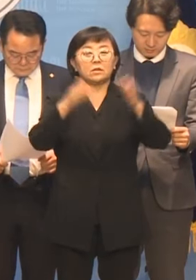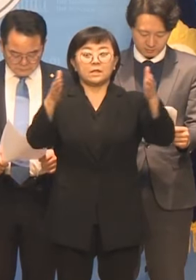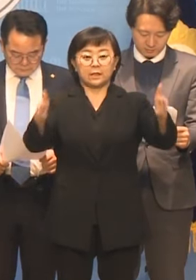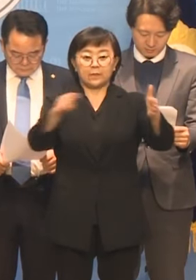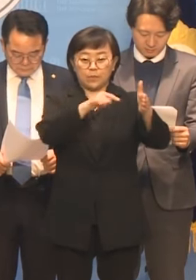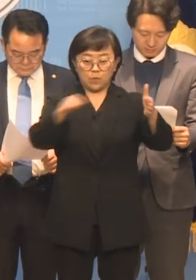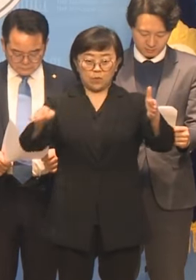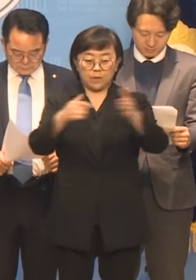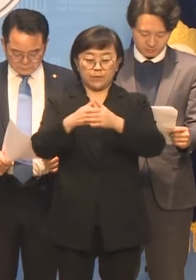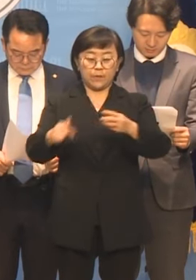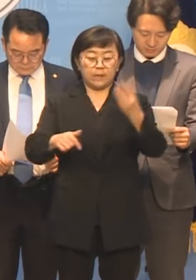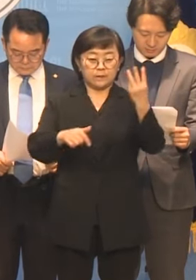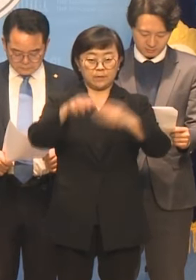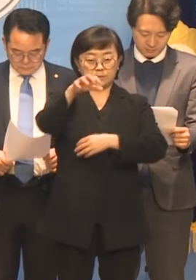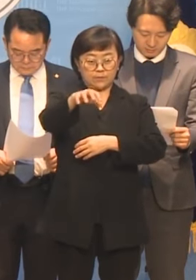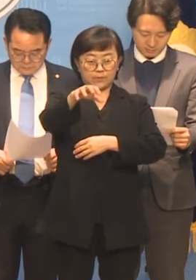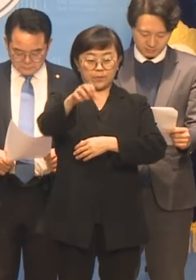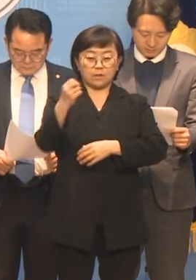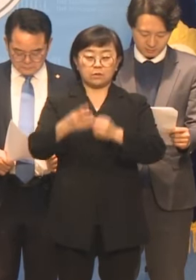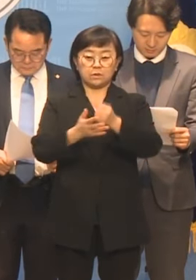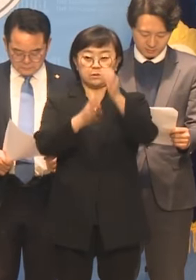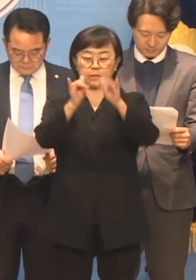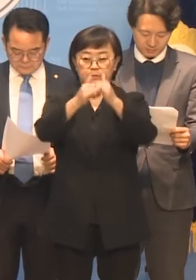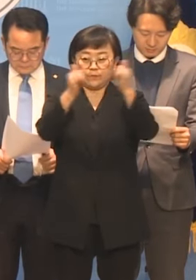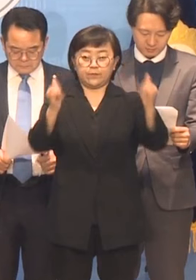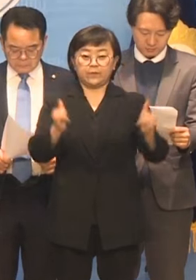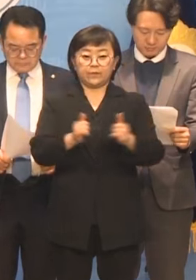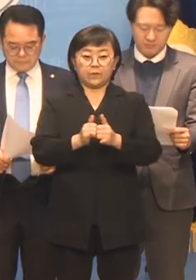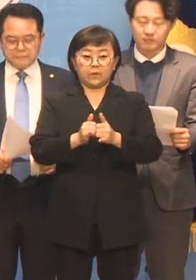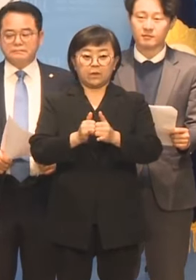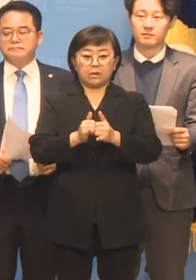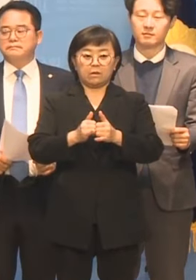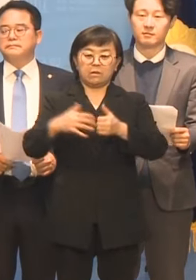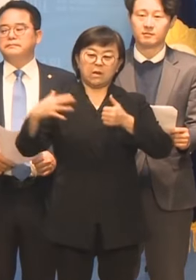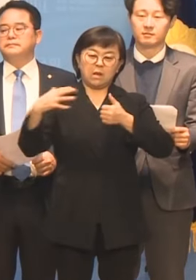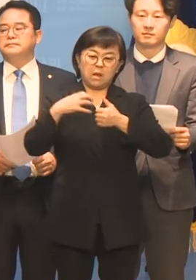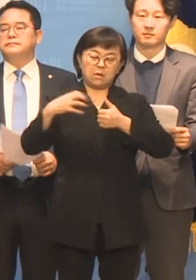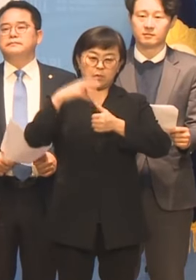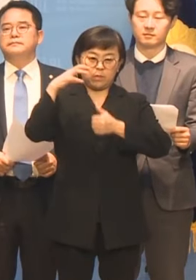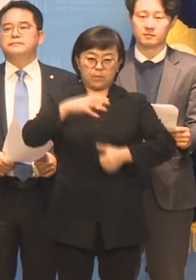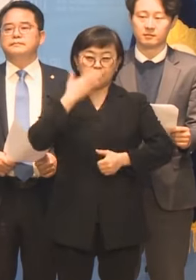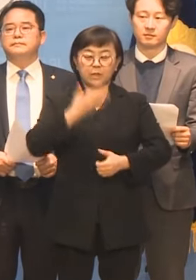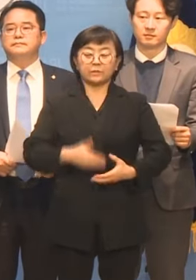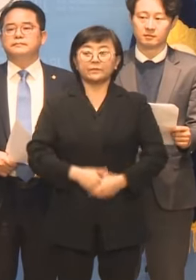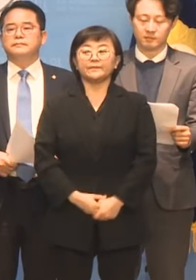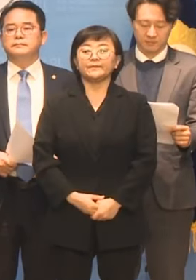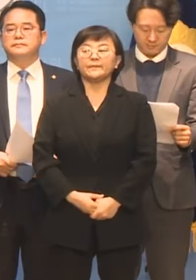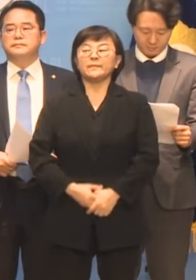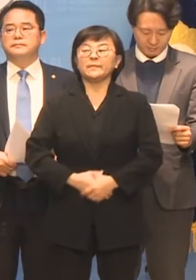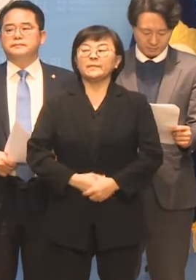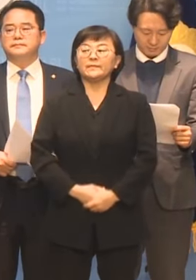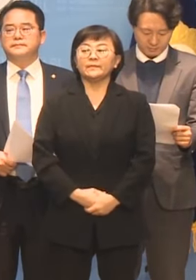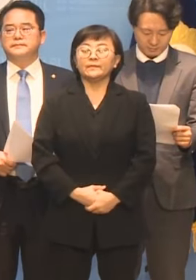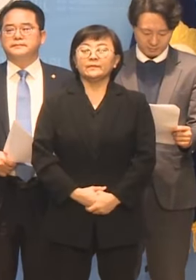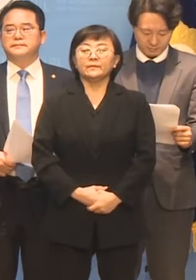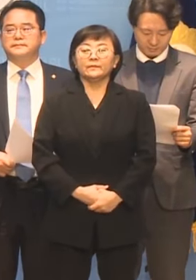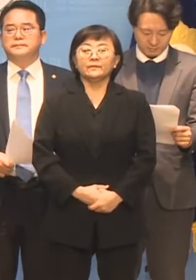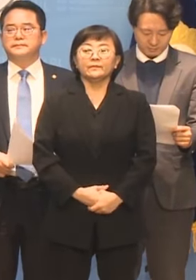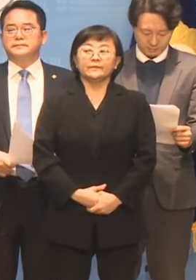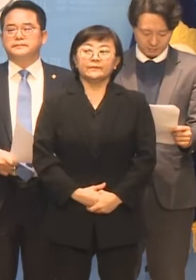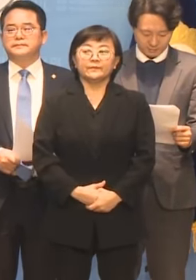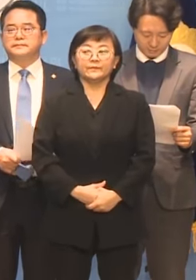내내 제3지대 그리고 시민단체 등의 공세에 시달리게 될 것입니다.